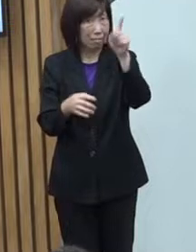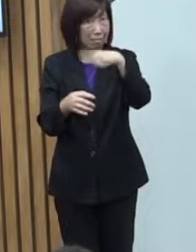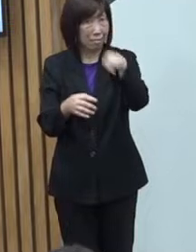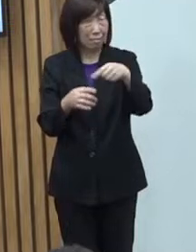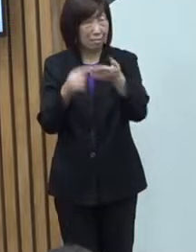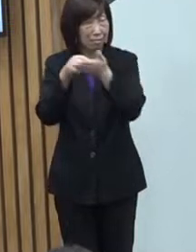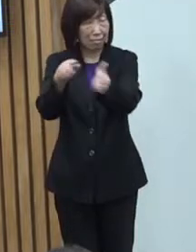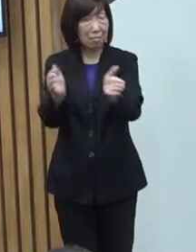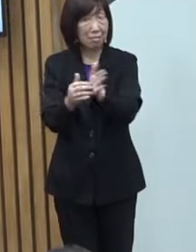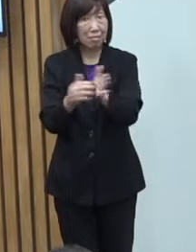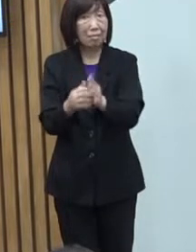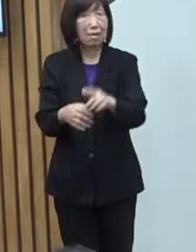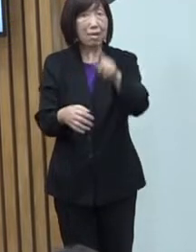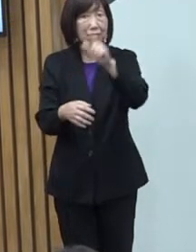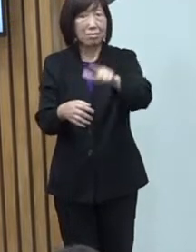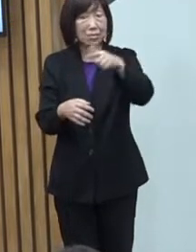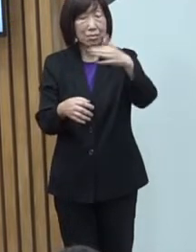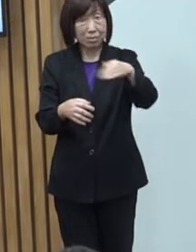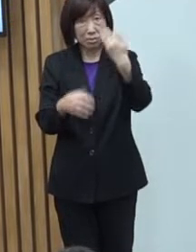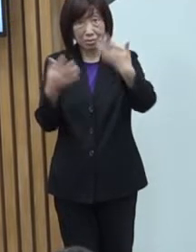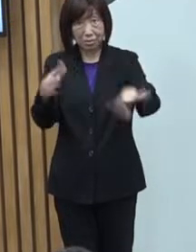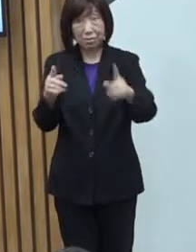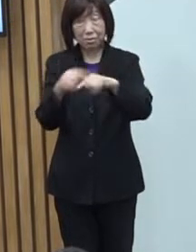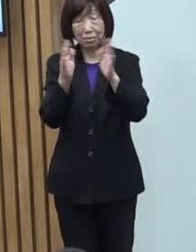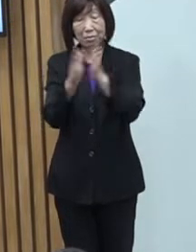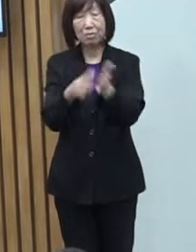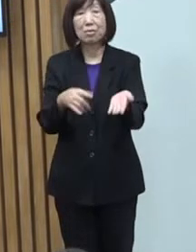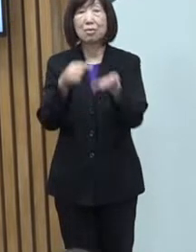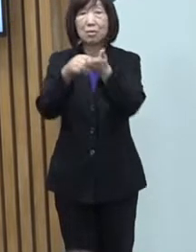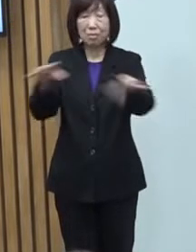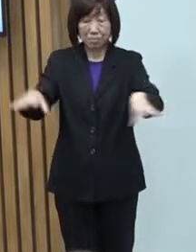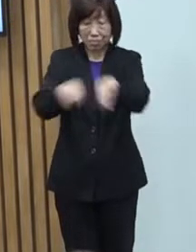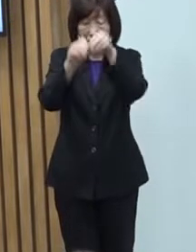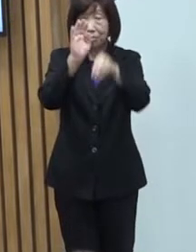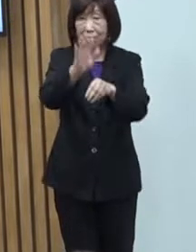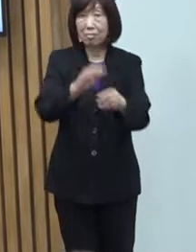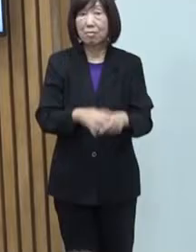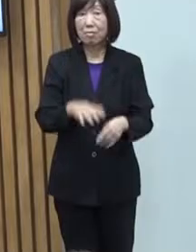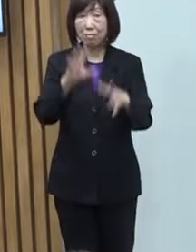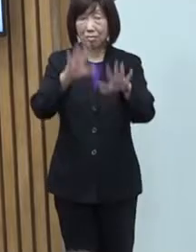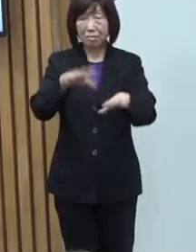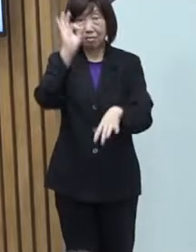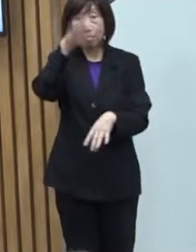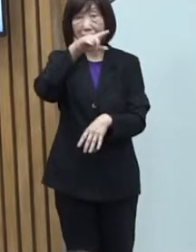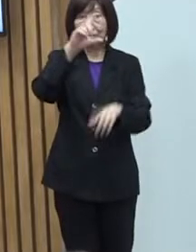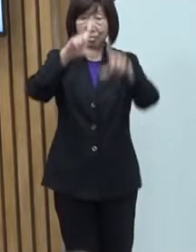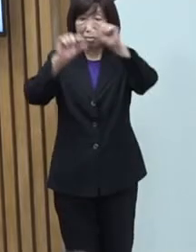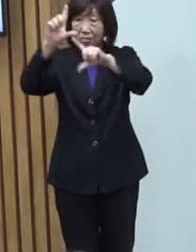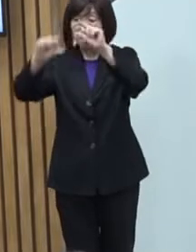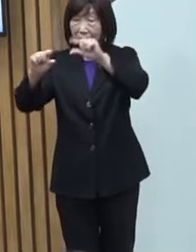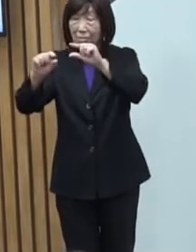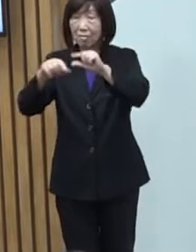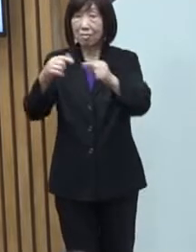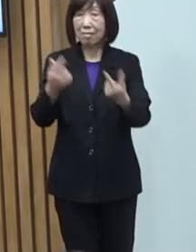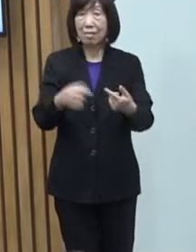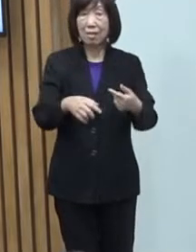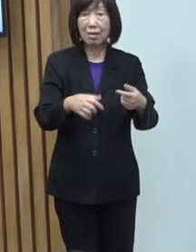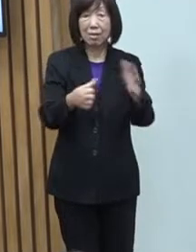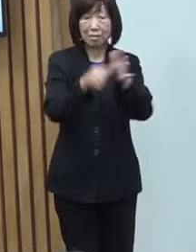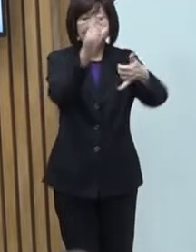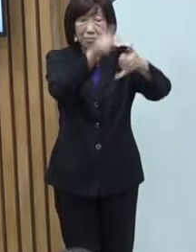户，有6900多辆车来申请缴款书归户。那我们看统计数字应该是车主名下